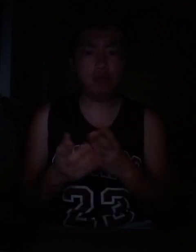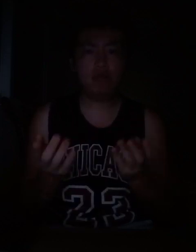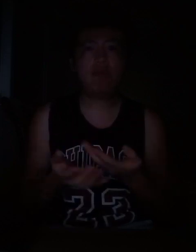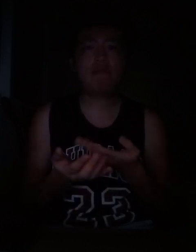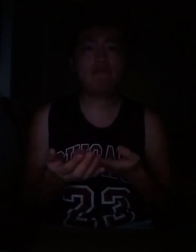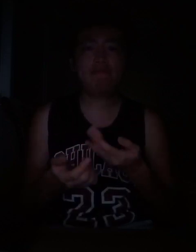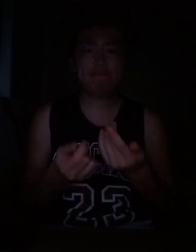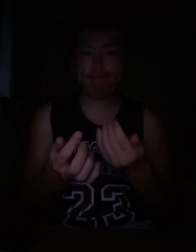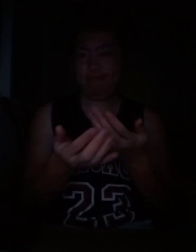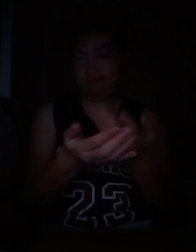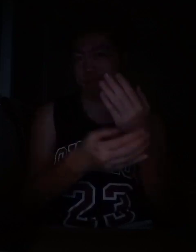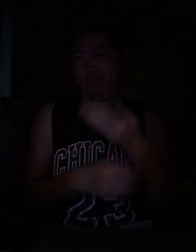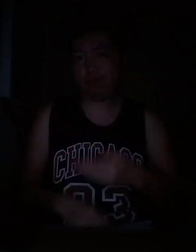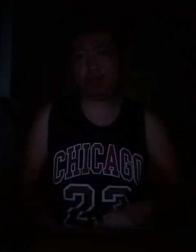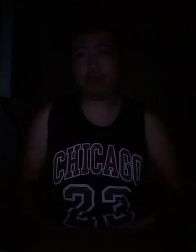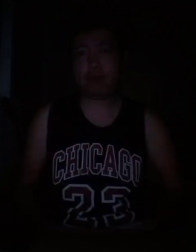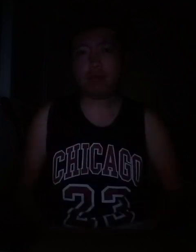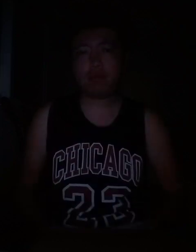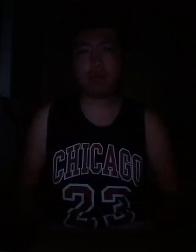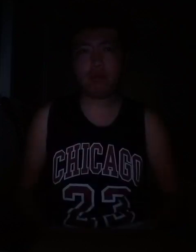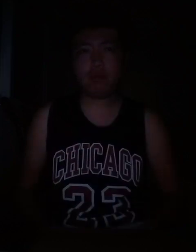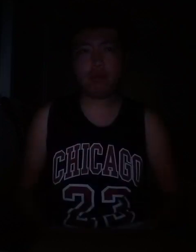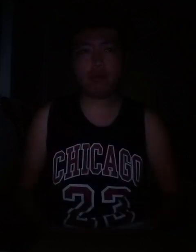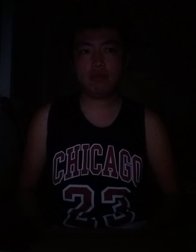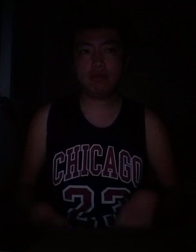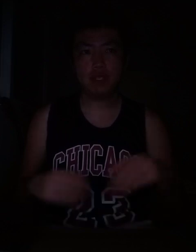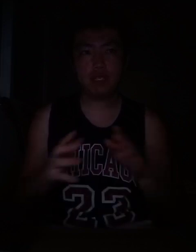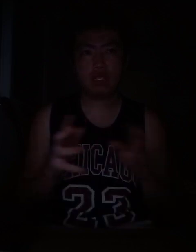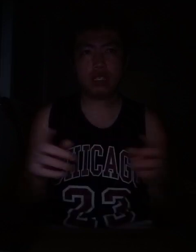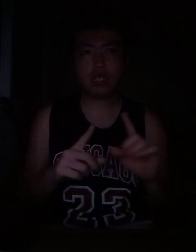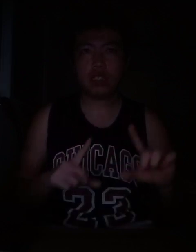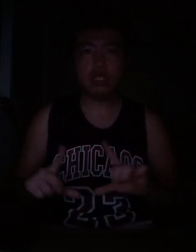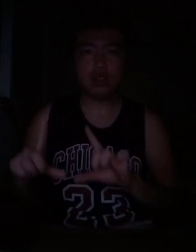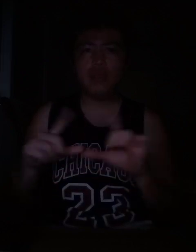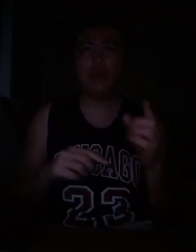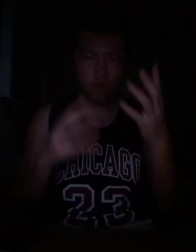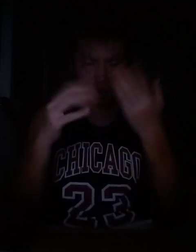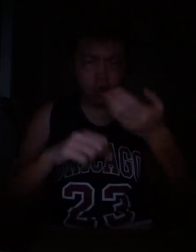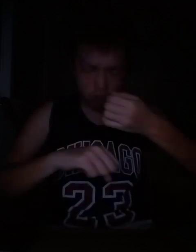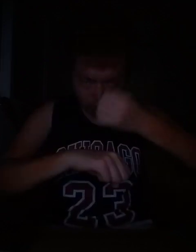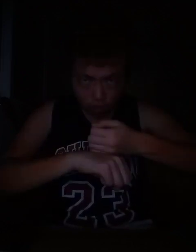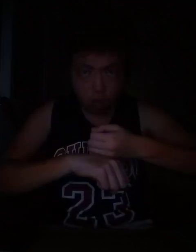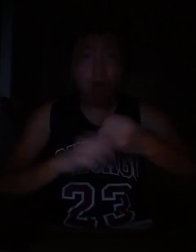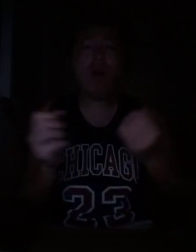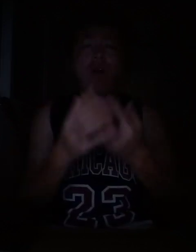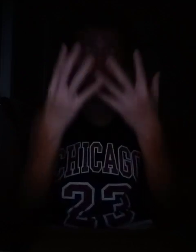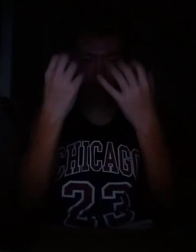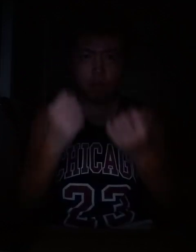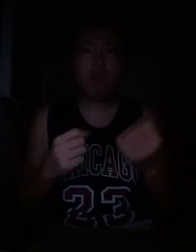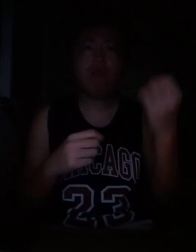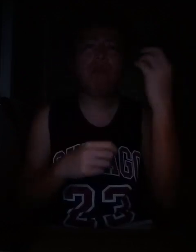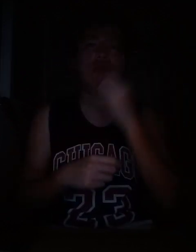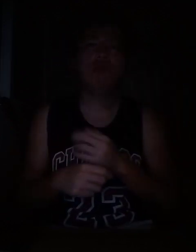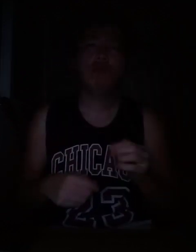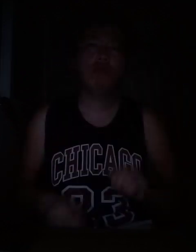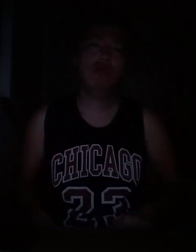TV조선 안혜리입니다. 예, 새만금에서 얼마나 고생이 많았는지는 여러분들이 다 아시는 대로입니다. 하지만 왜 아쉬운